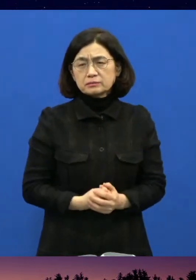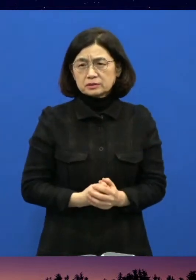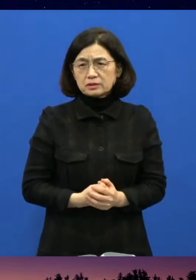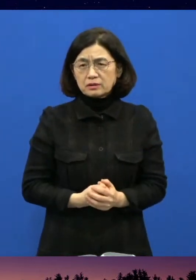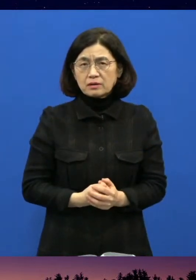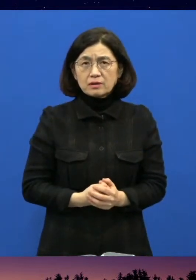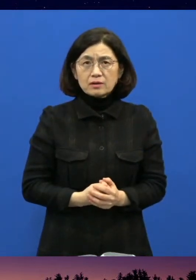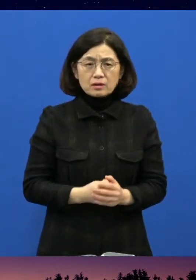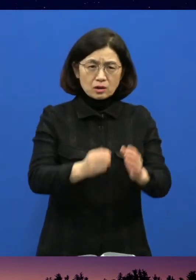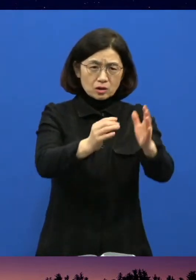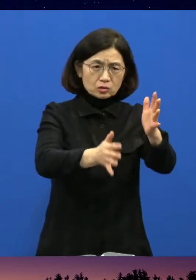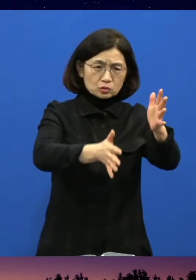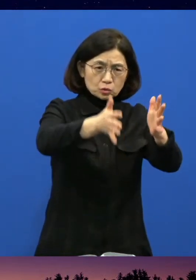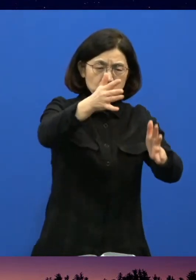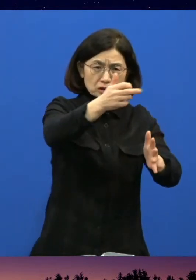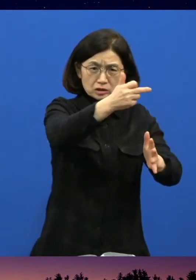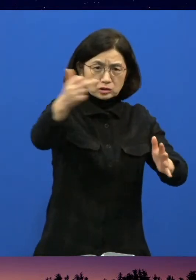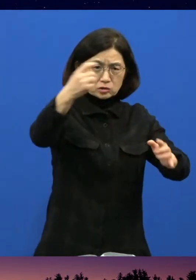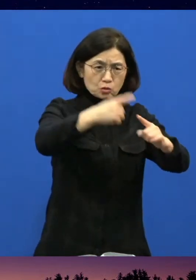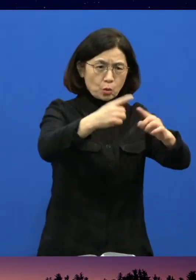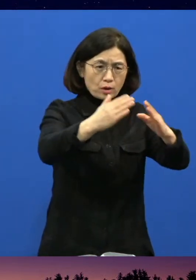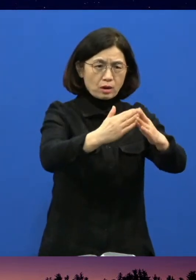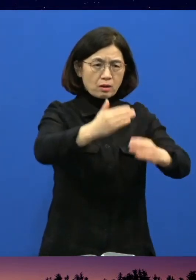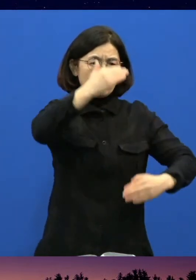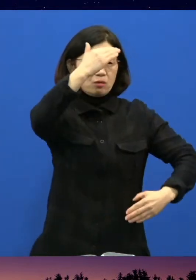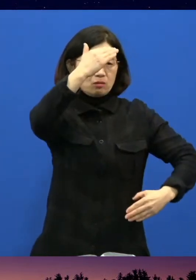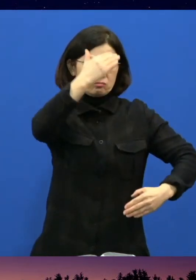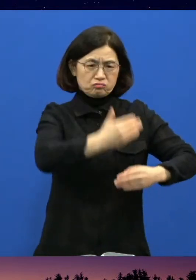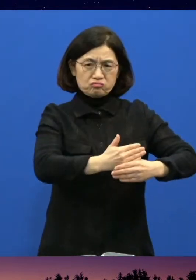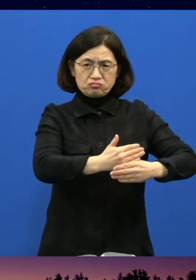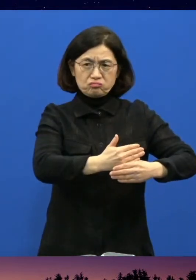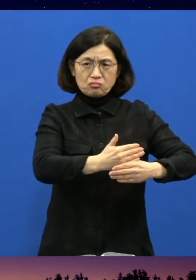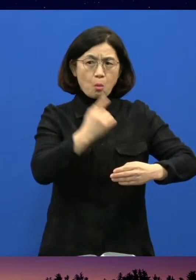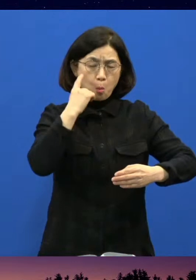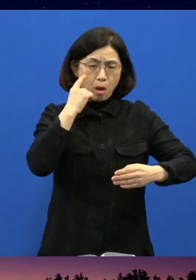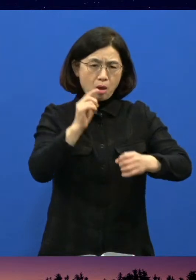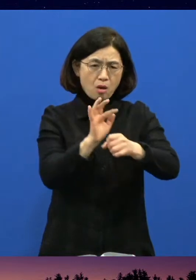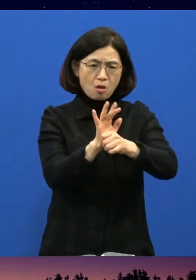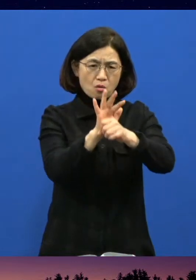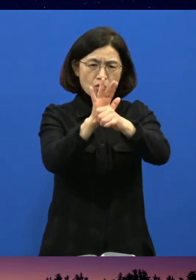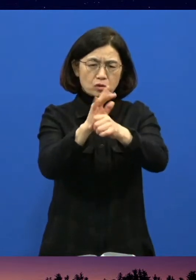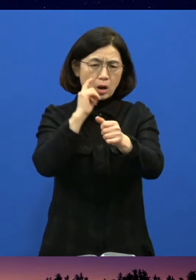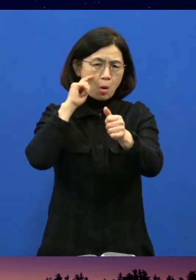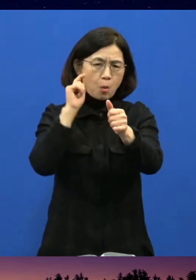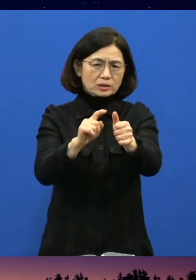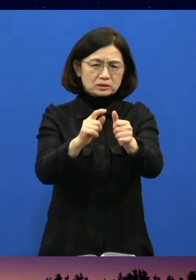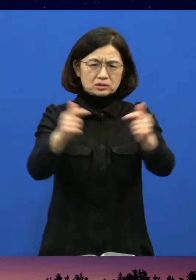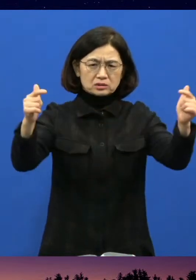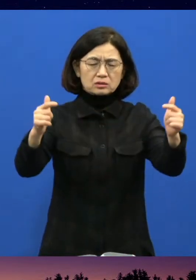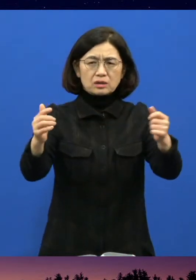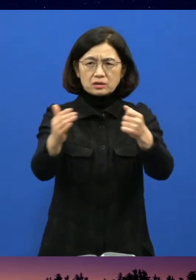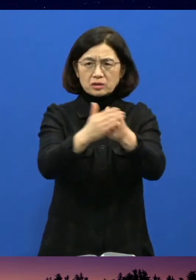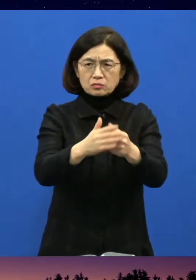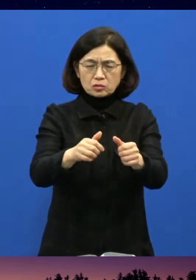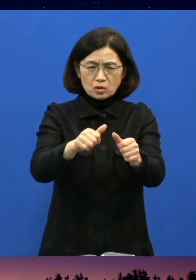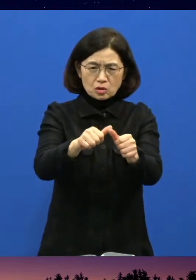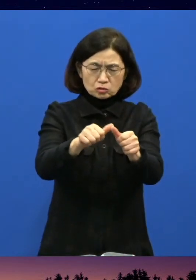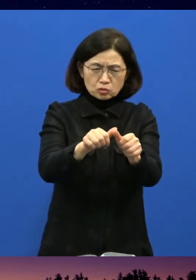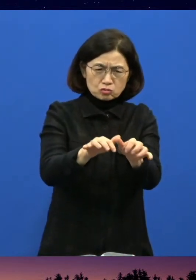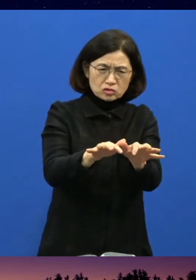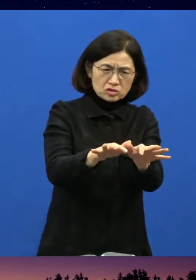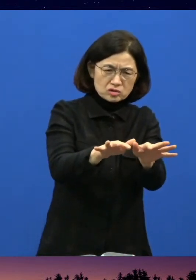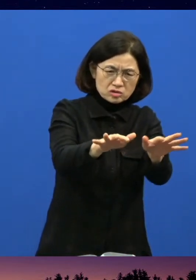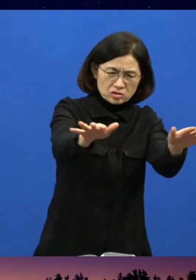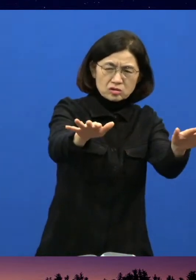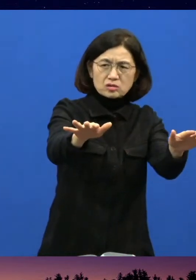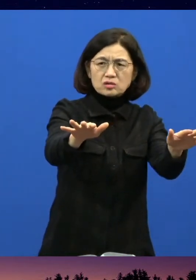한 큰 교회가 그냥 문을 닫아버리고 이 코로나 환자들이 많이 생겼다 그러고 소문이 나고 이러면 그 도시